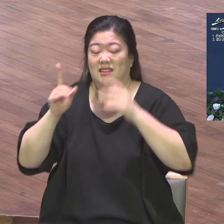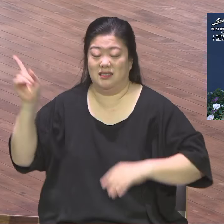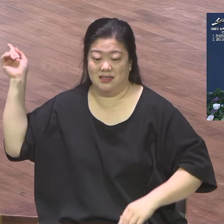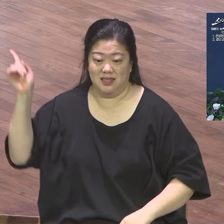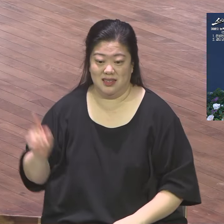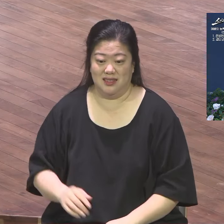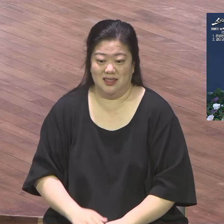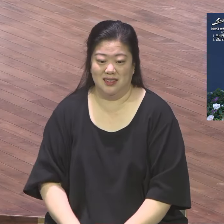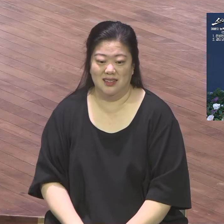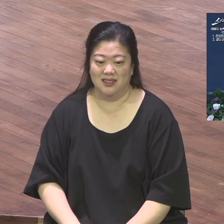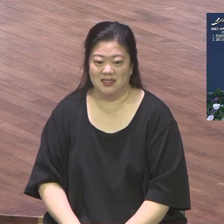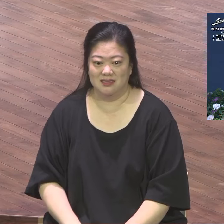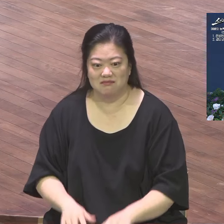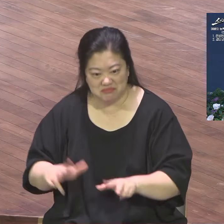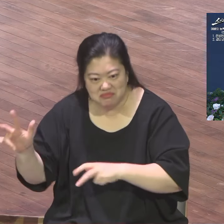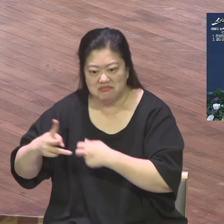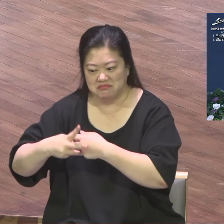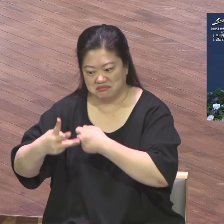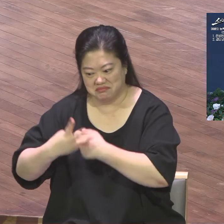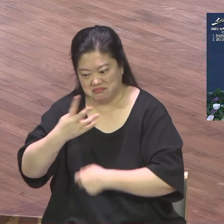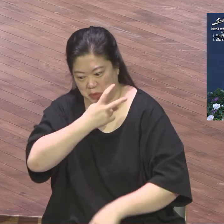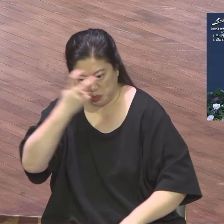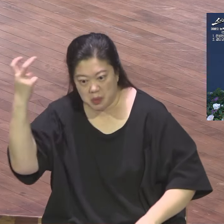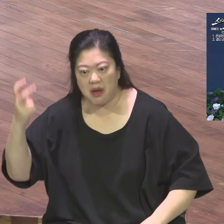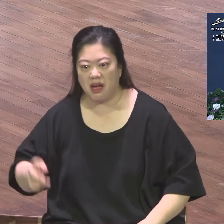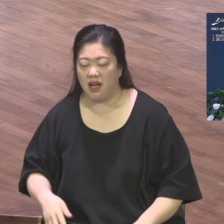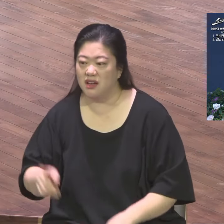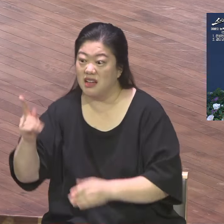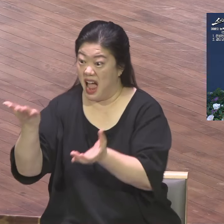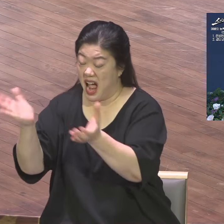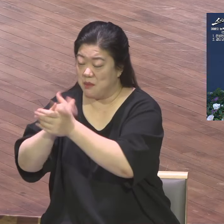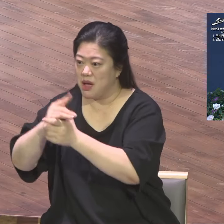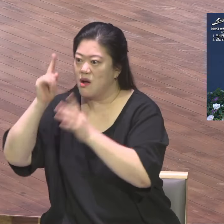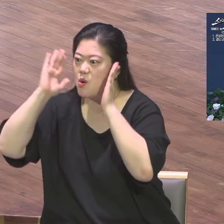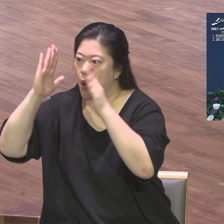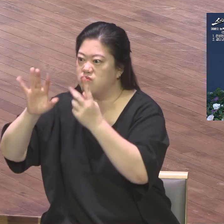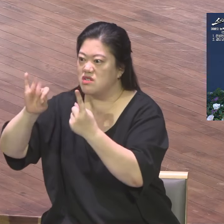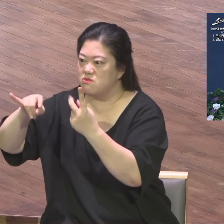이렇게 당장 효과가 나잖아요. 이제 공부 잘할 거예요.